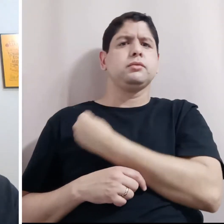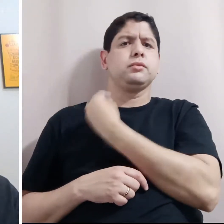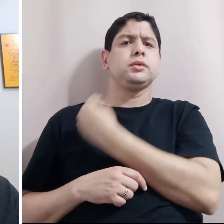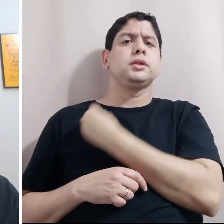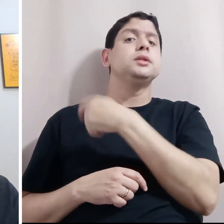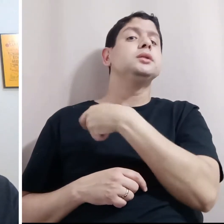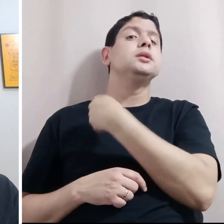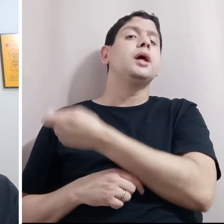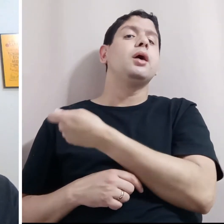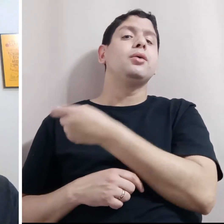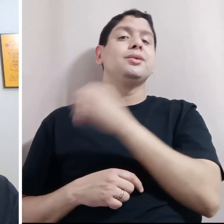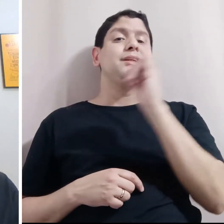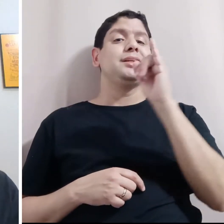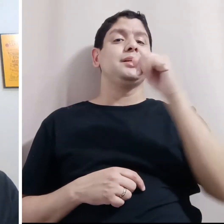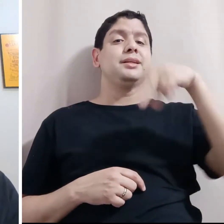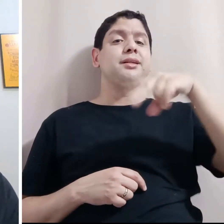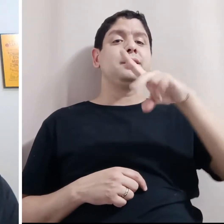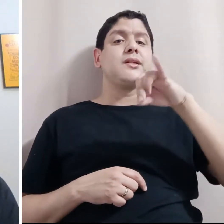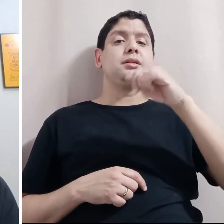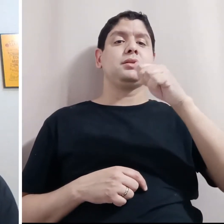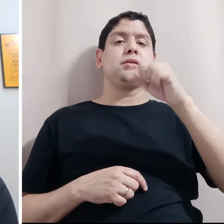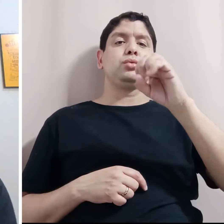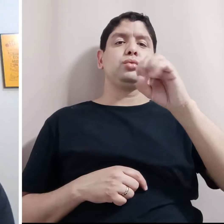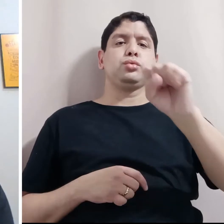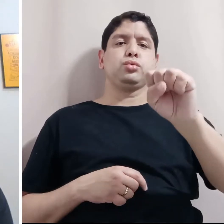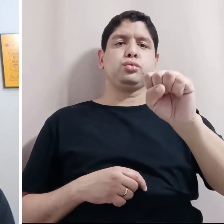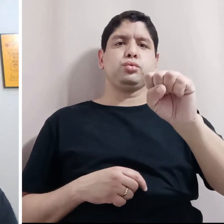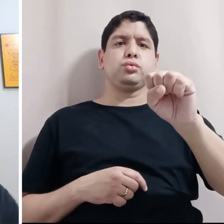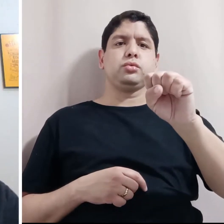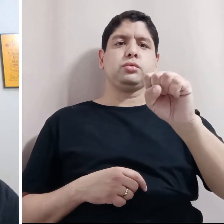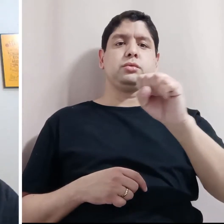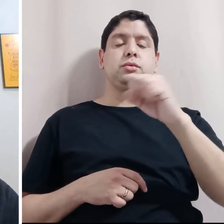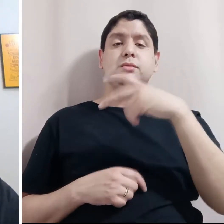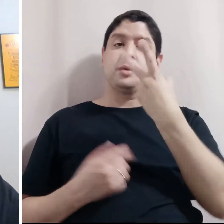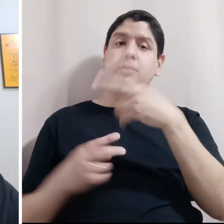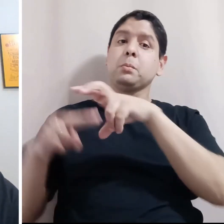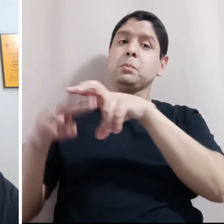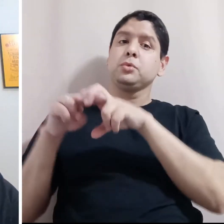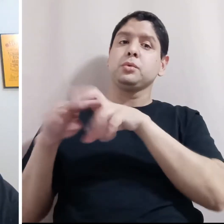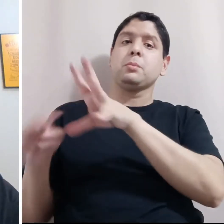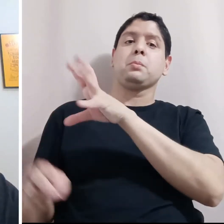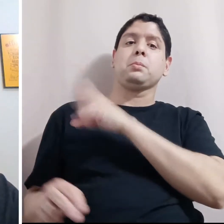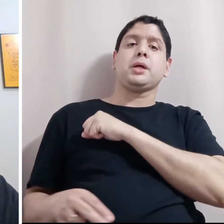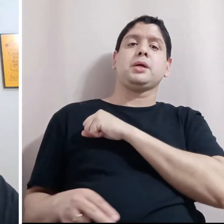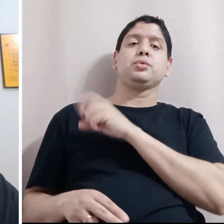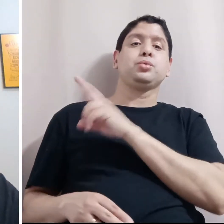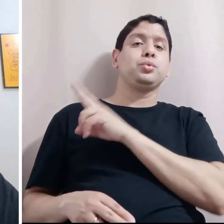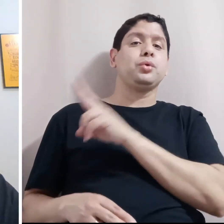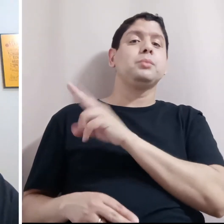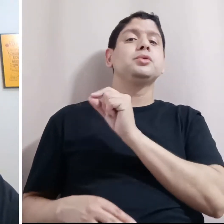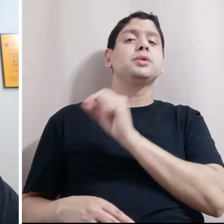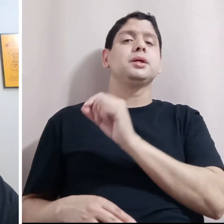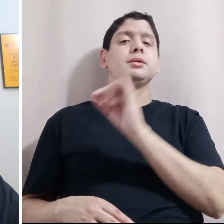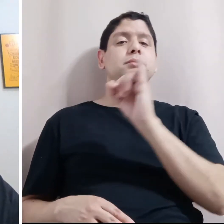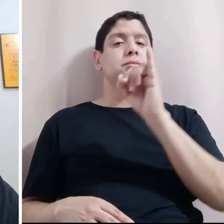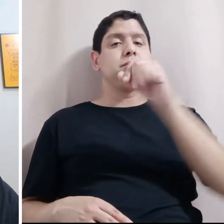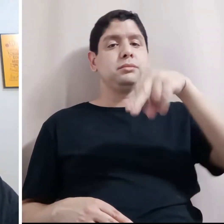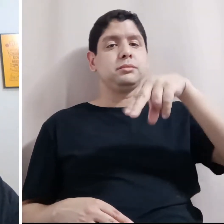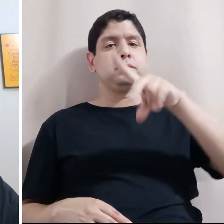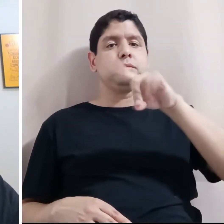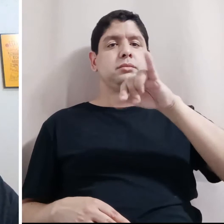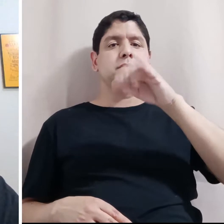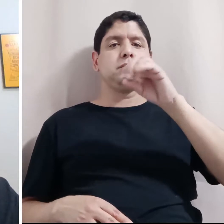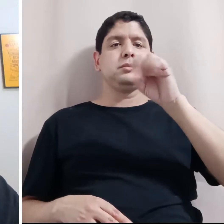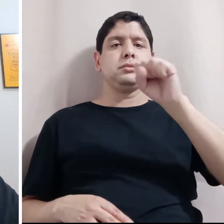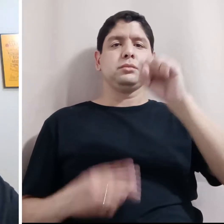pessoas que ele viu vivendo aqui, de índios. Então acabou pegando esse nome. Né? Esse nome de índios seria, quem vive na Índia seria